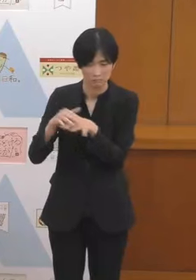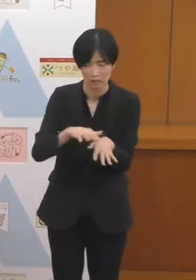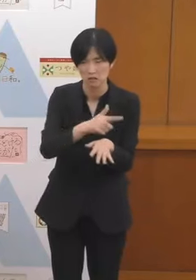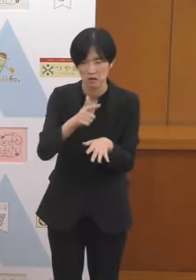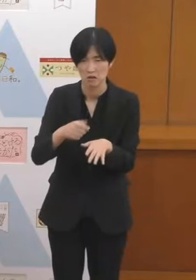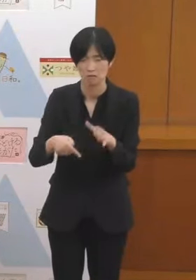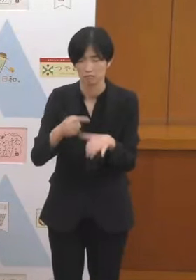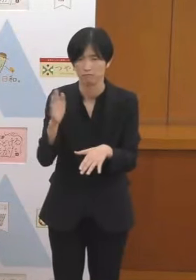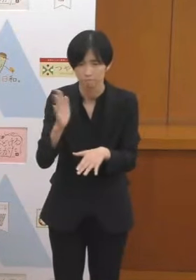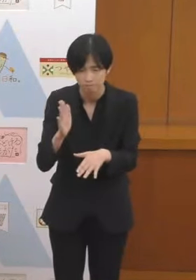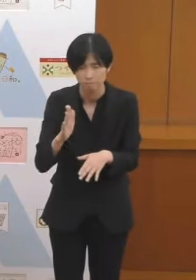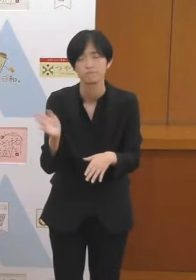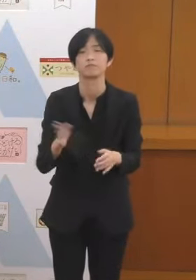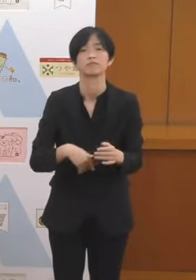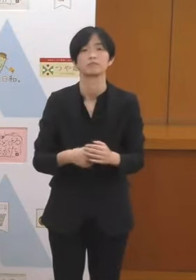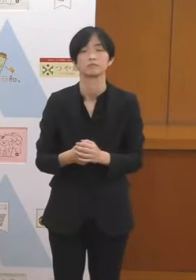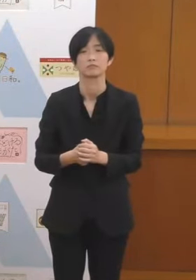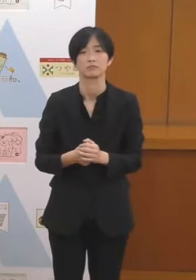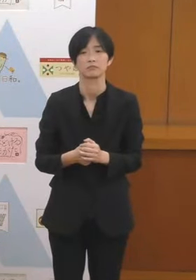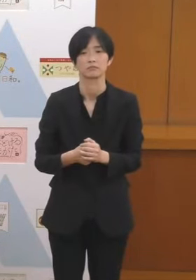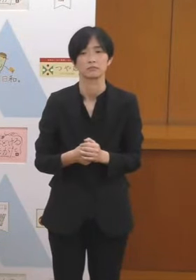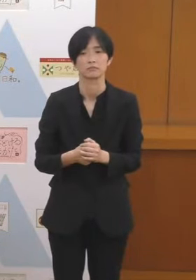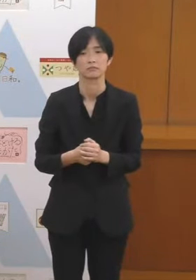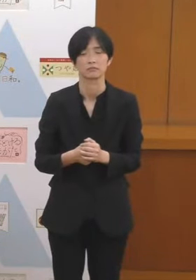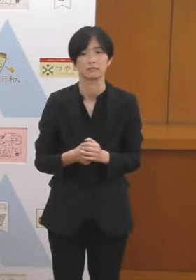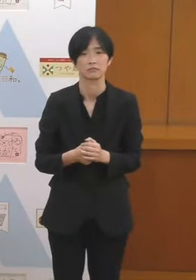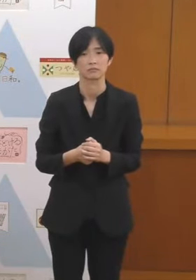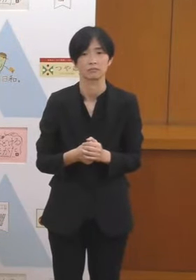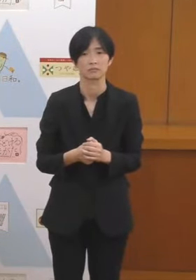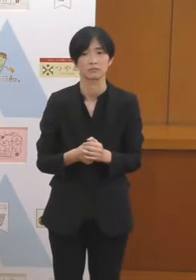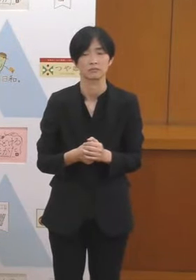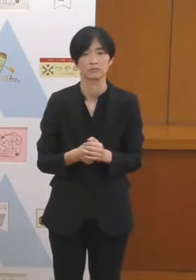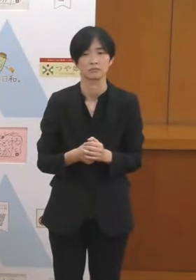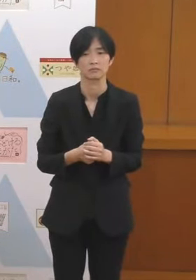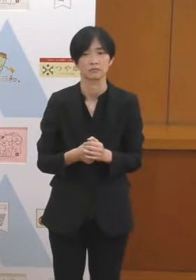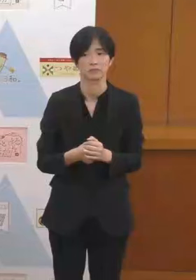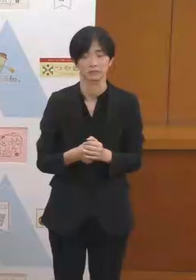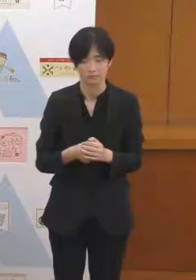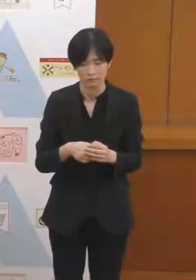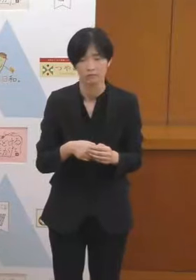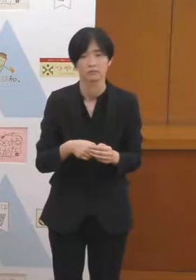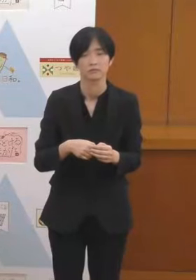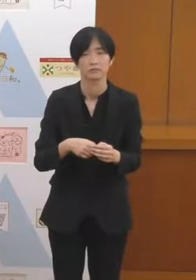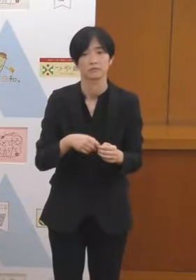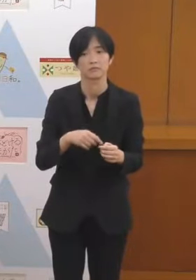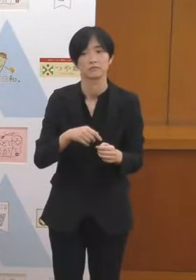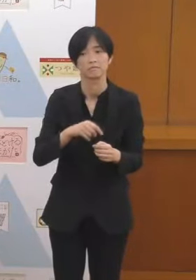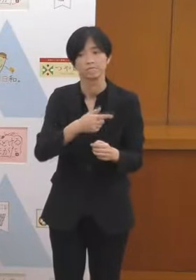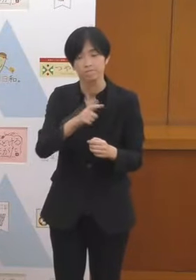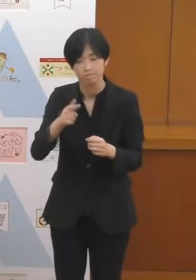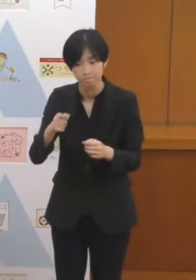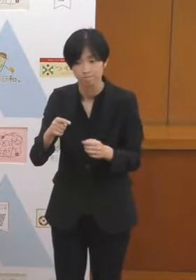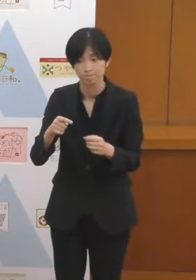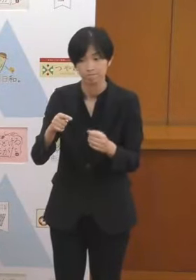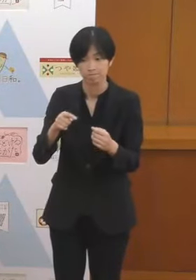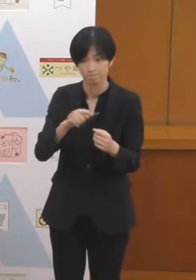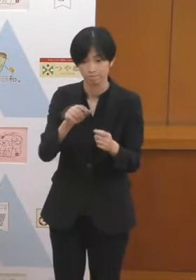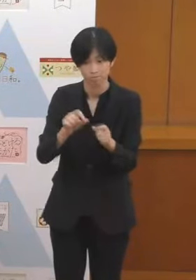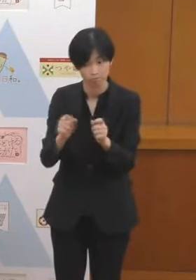えまでもそういったことがクリアされればあの導入